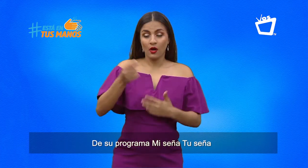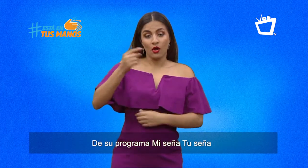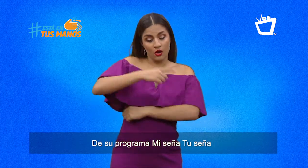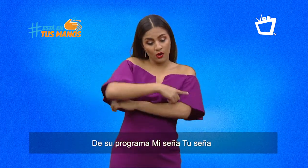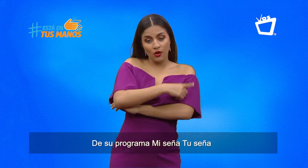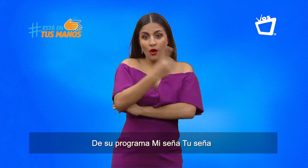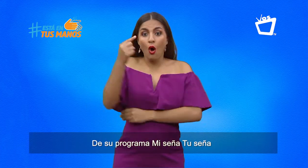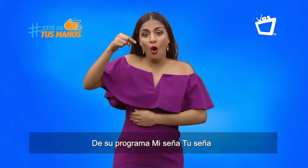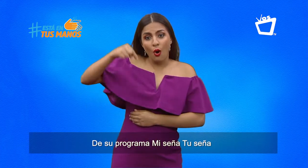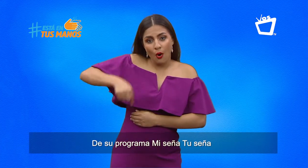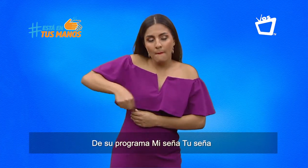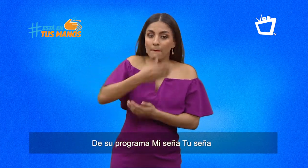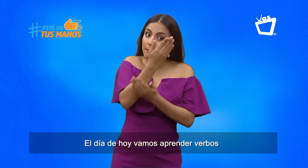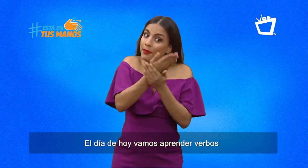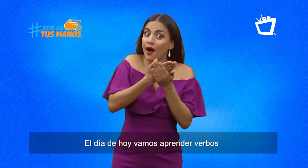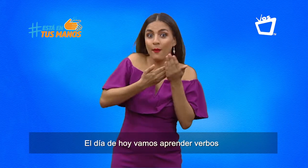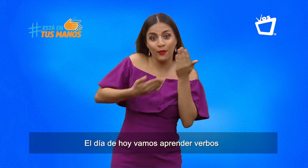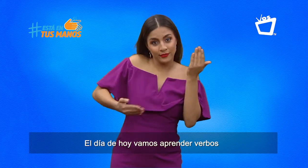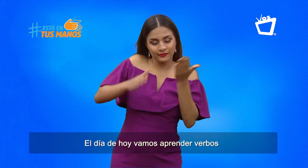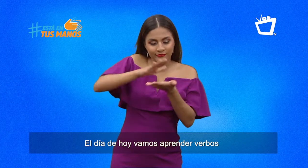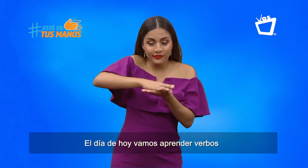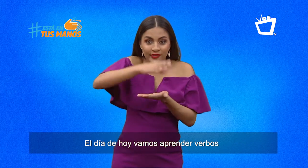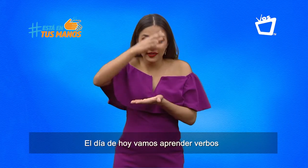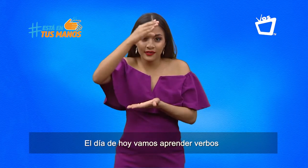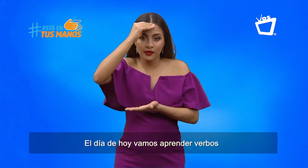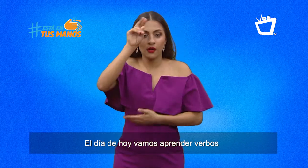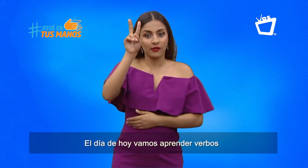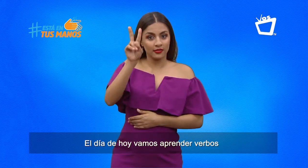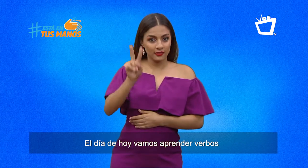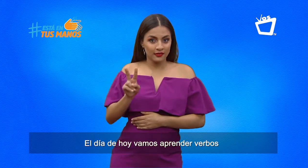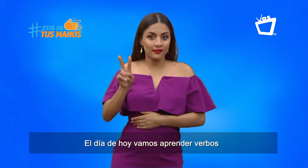diseña tu seña el día de hoy vamos a aprender verbos